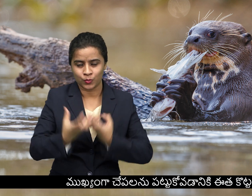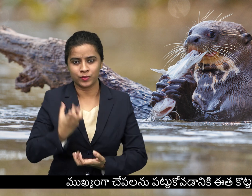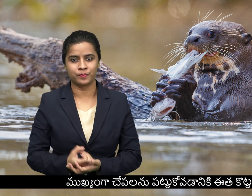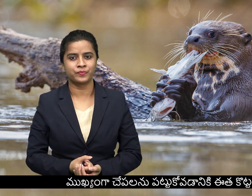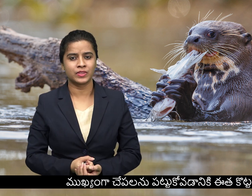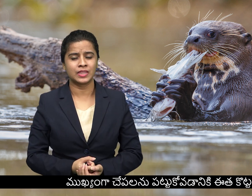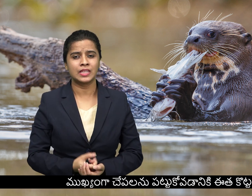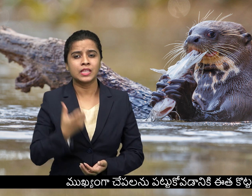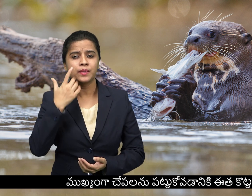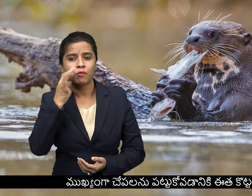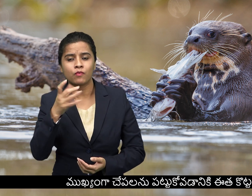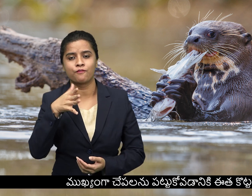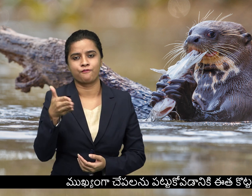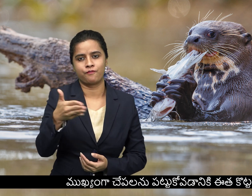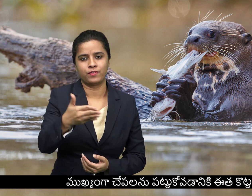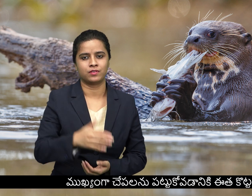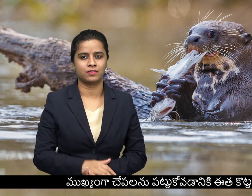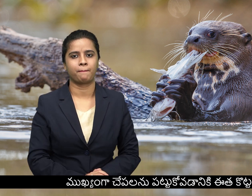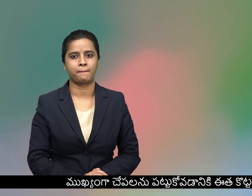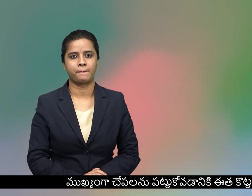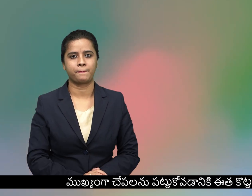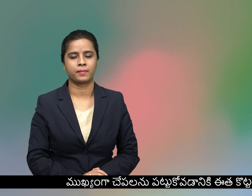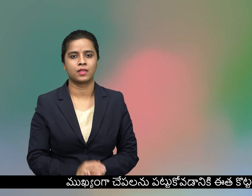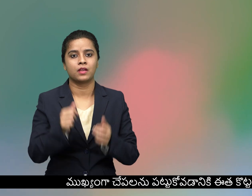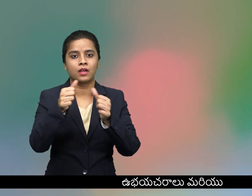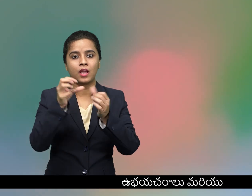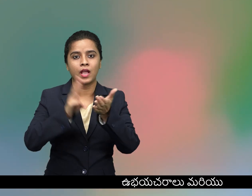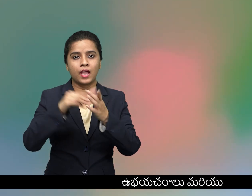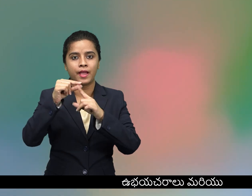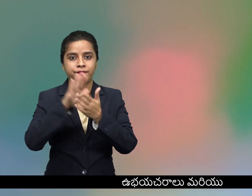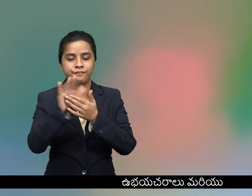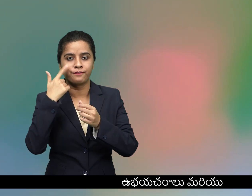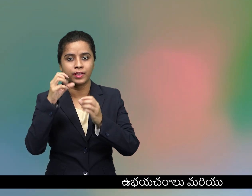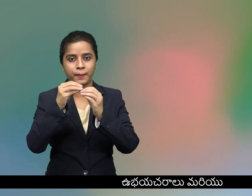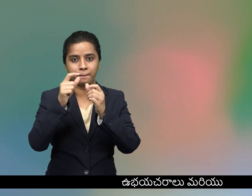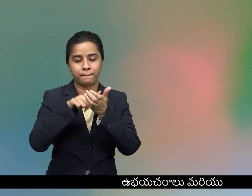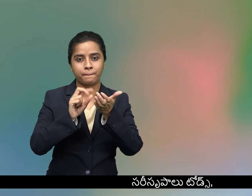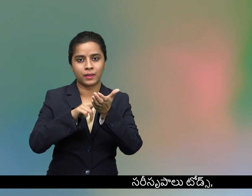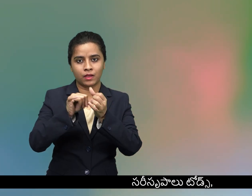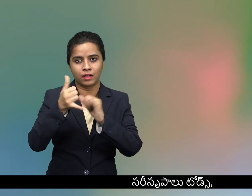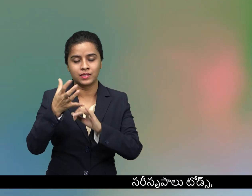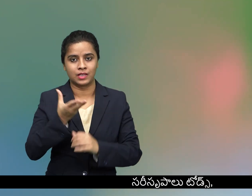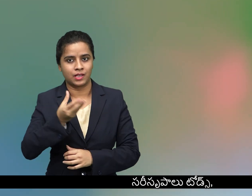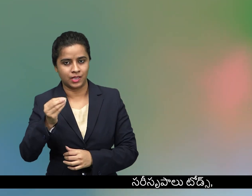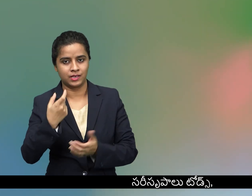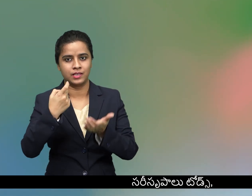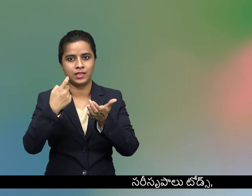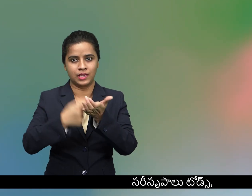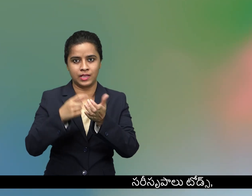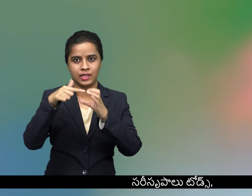ముఖ్యంగా చేపలను పట్టుకోవడానికి ఈత కొట్టగలవు. ఉభయచరాలు మరియు సరీసృపాలు,